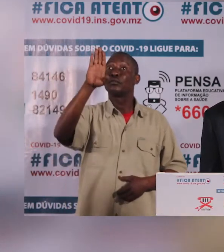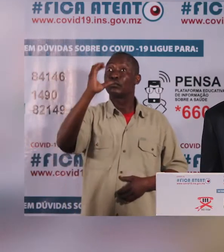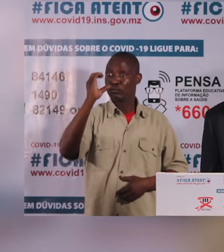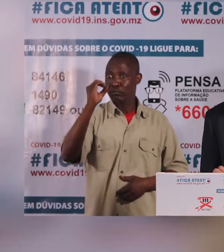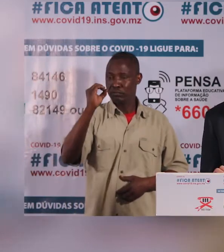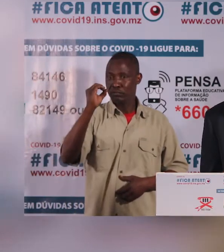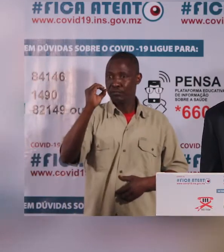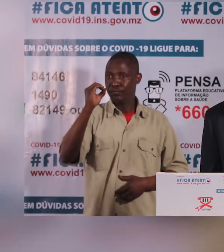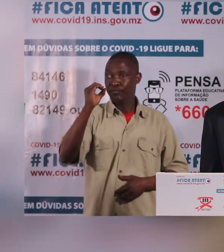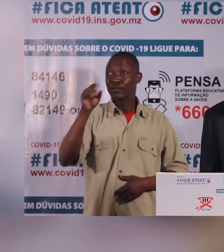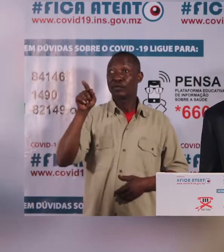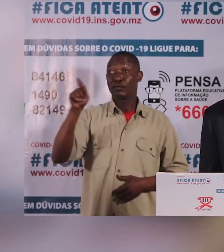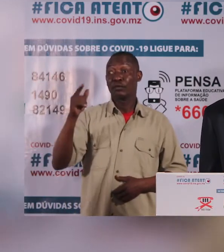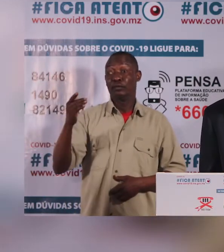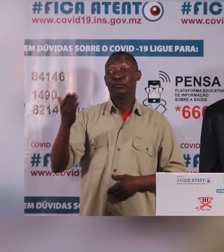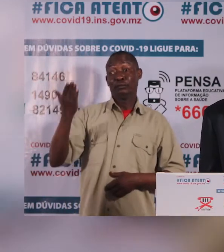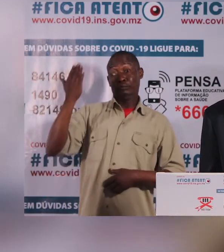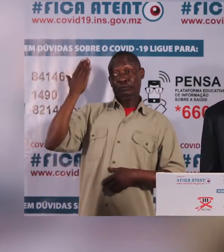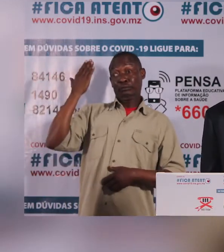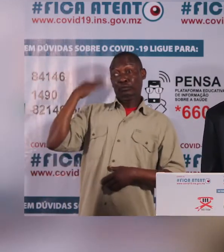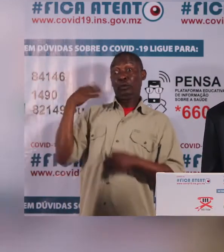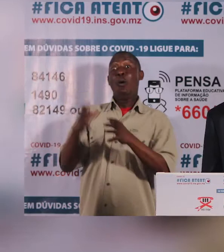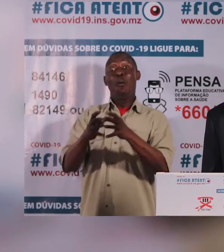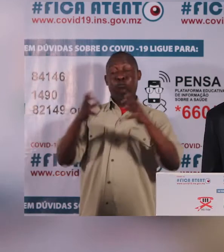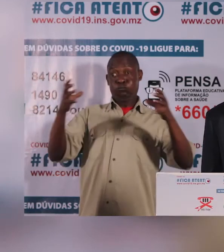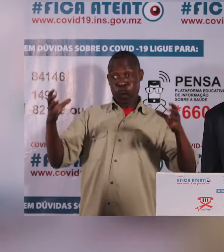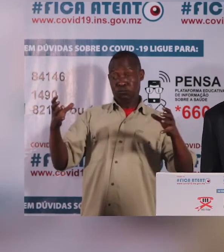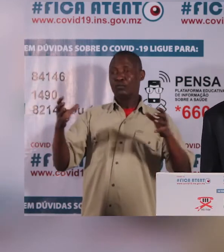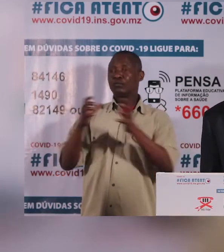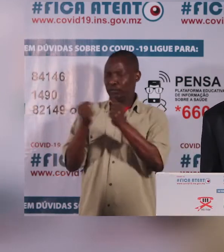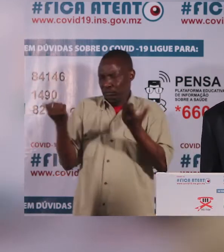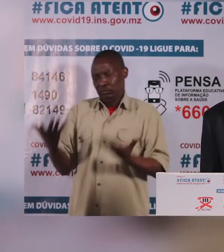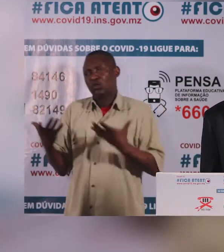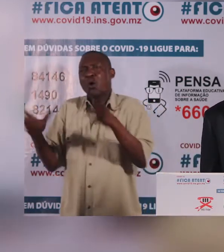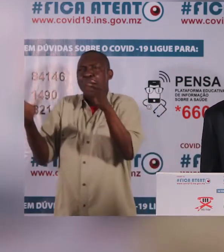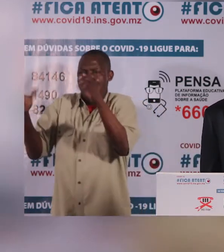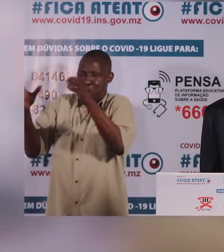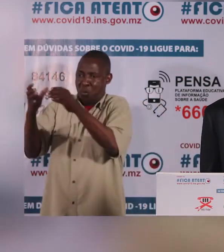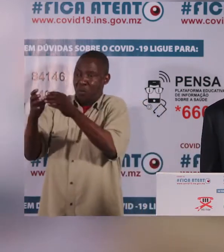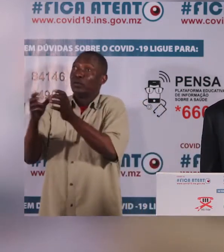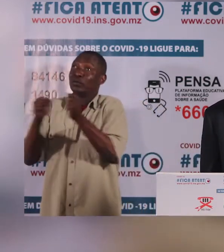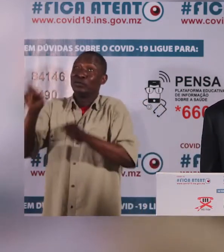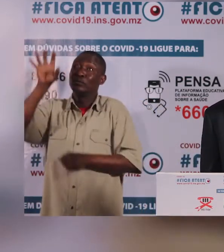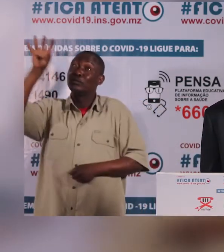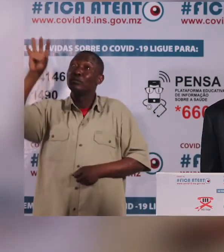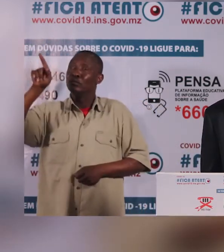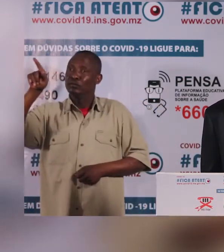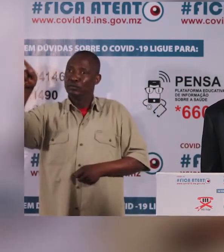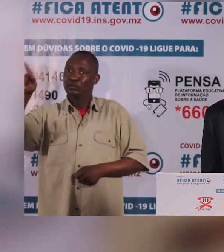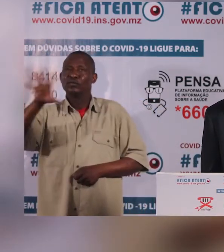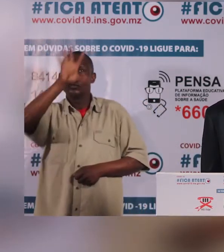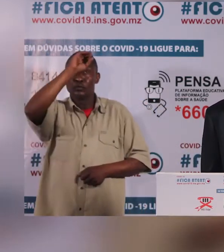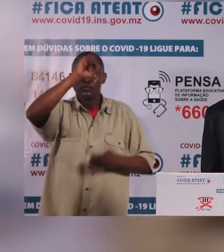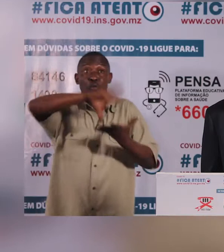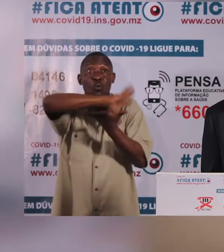Ocidental agora tem um pouco mais de metade dos casos da África do Sul. Há 2 semanas atrás, o Cabo Ocidental